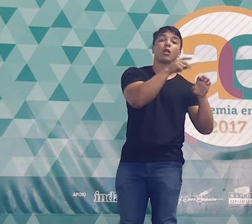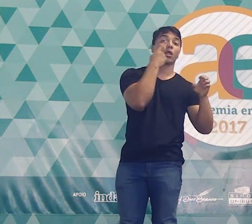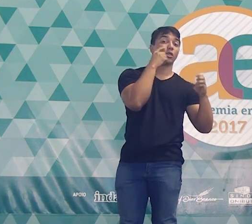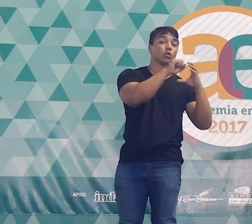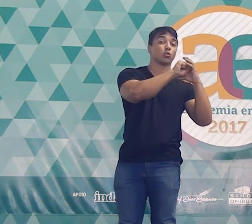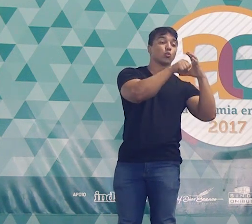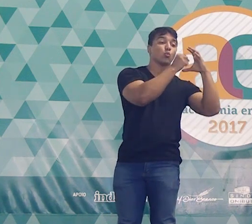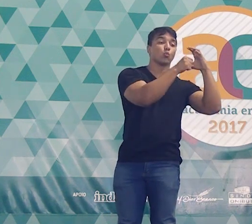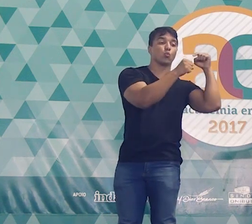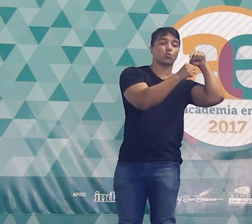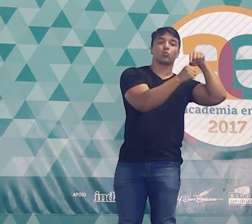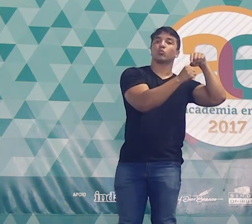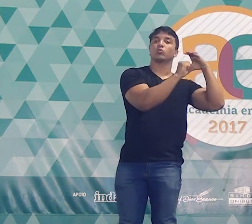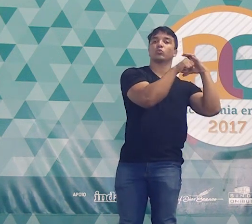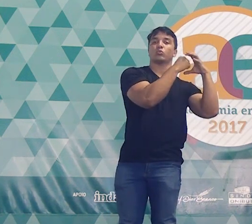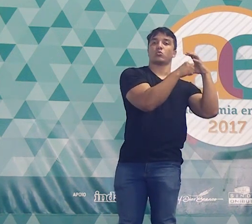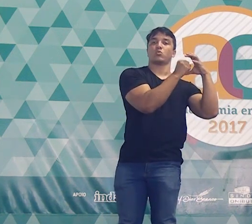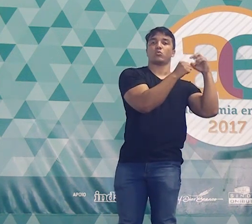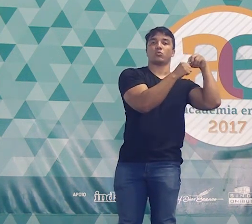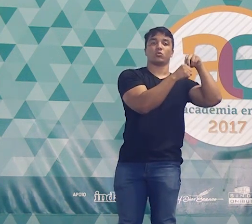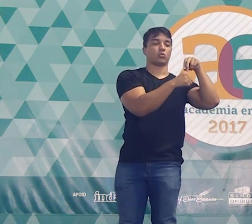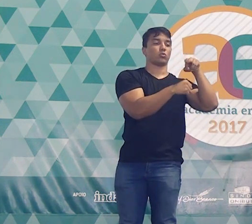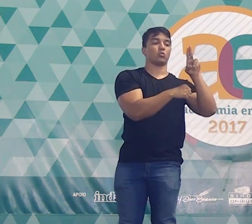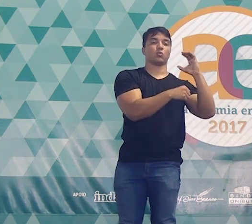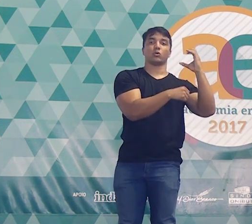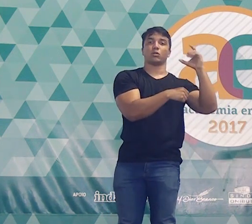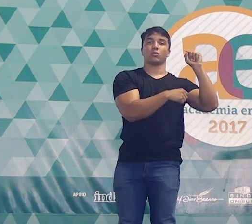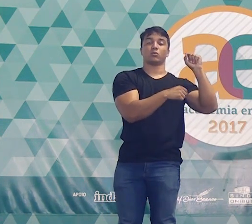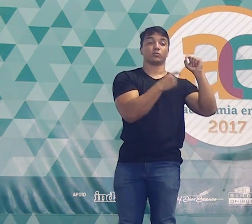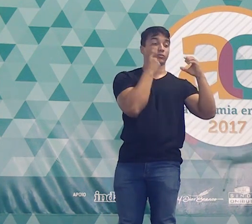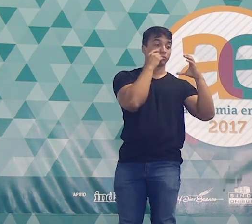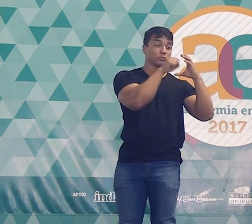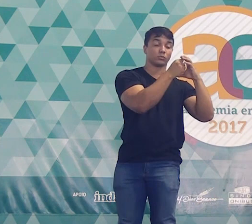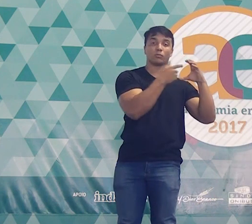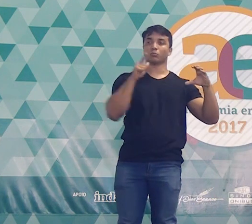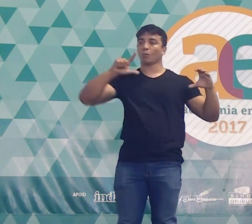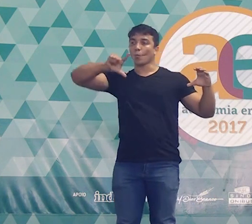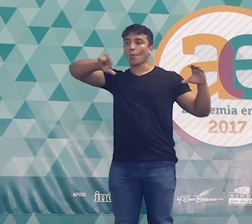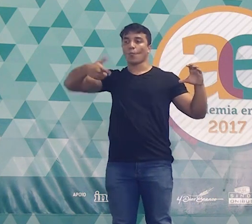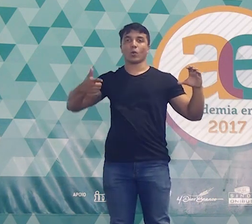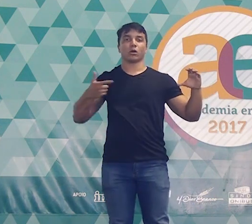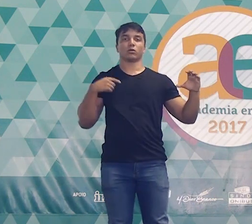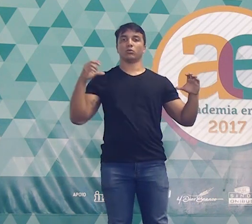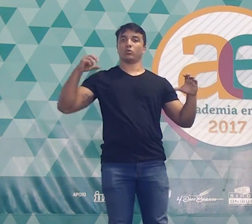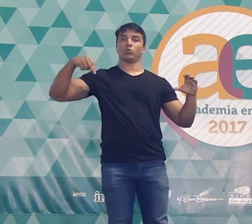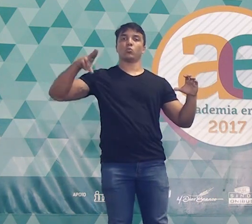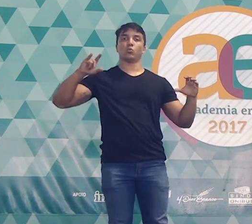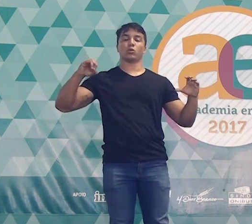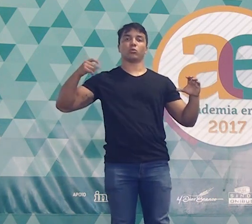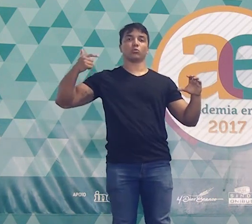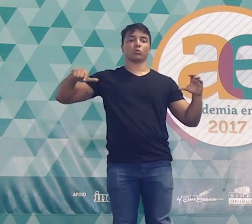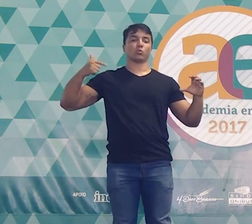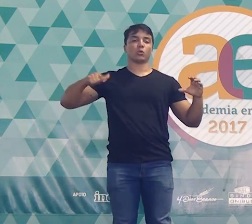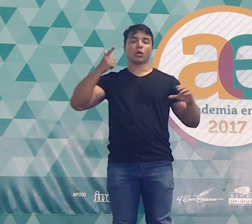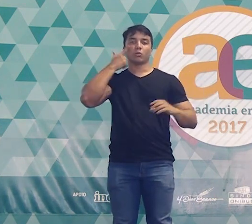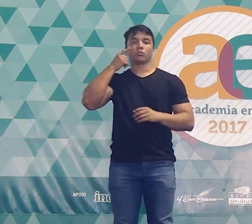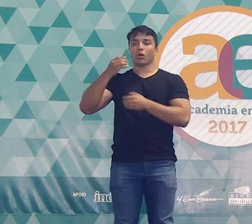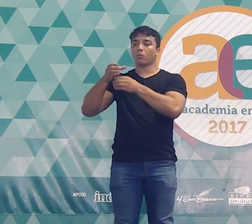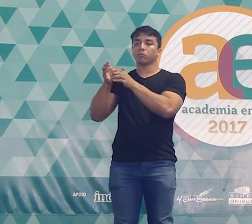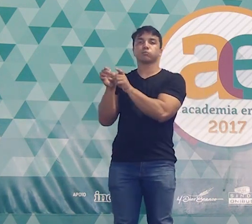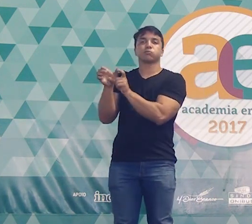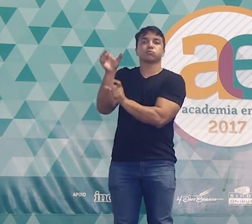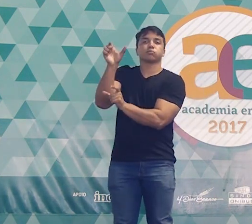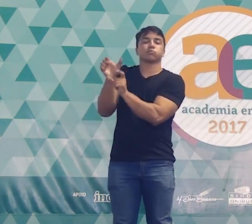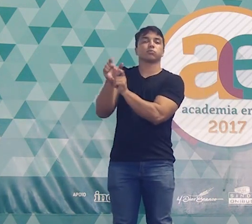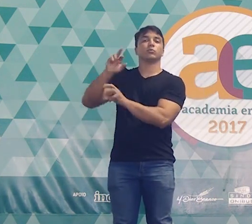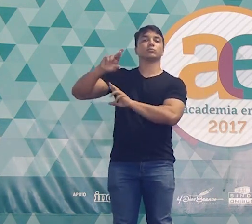núcleo. Você vê este núcleo. Na célula procariótica, você não consegue ver o núcleo. Por que você